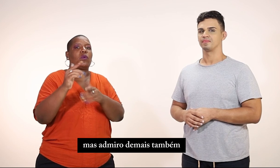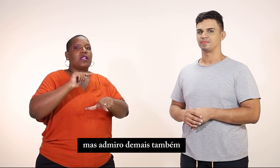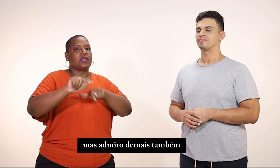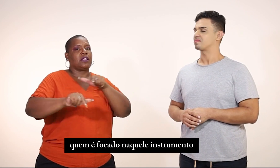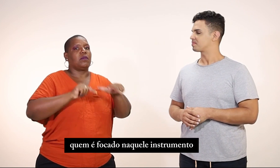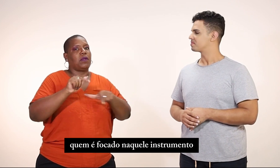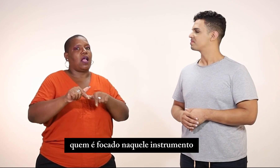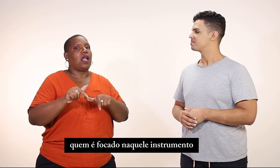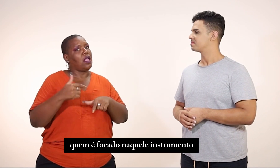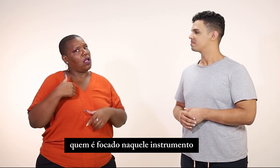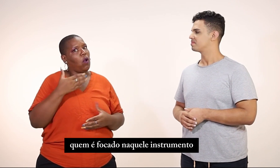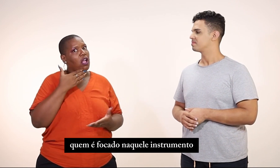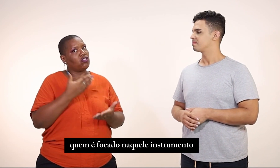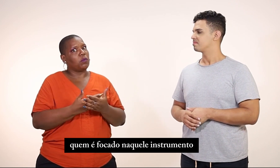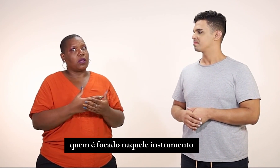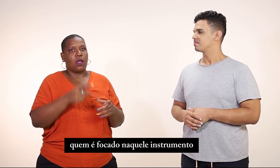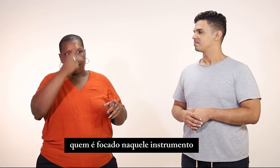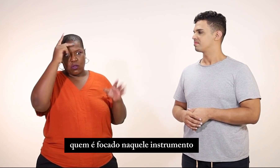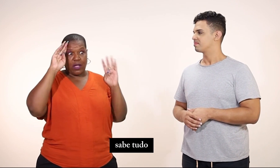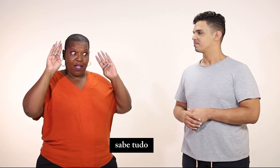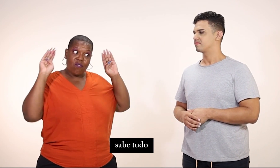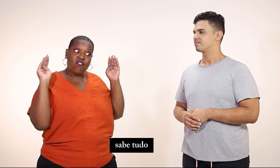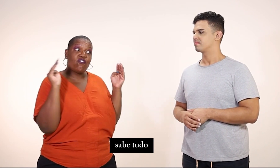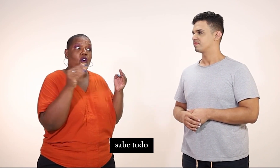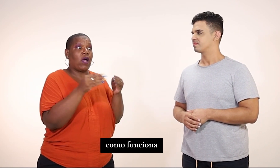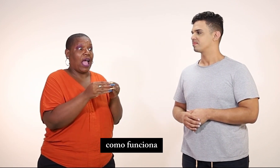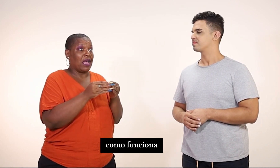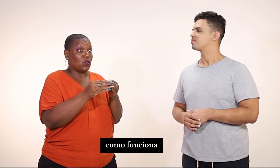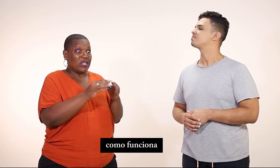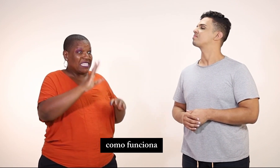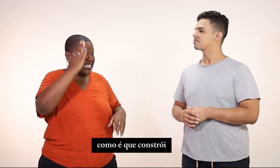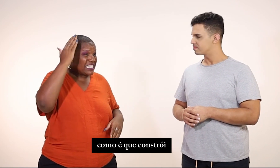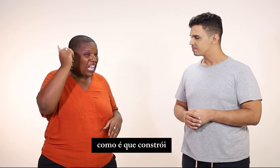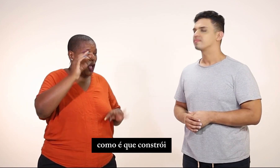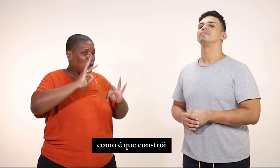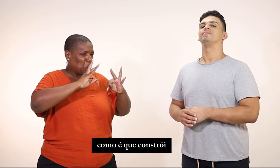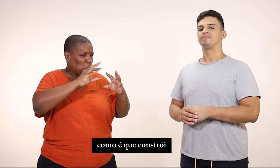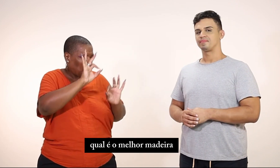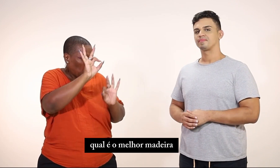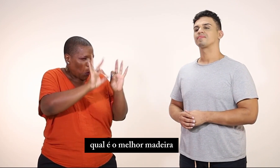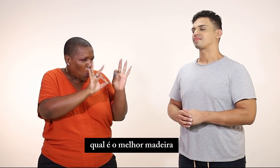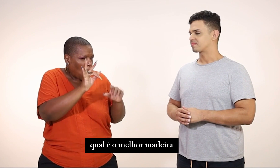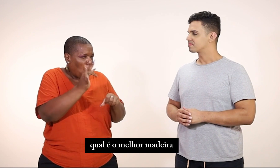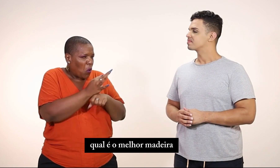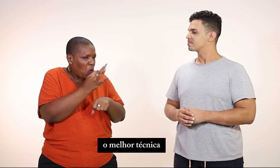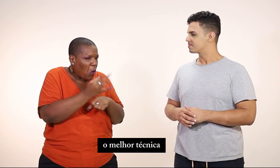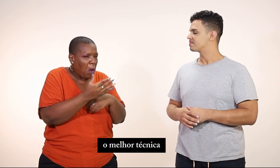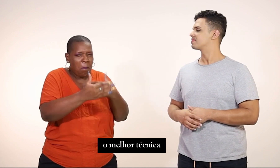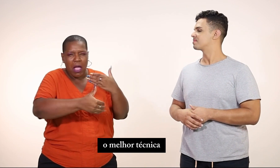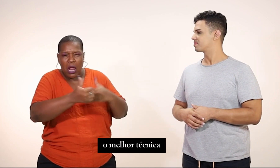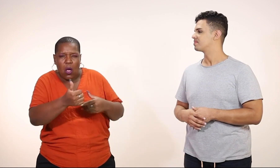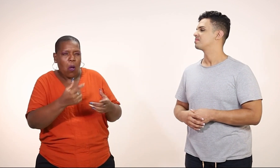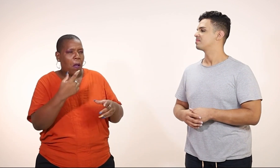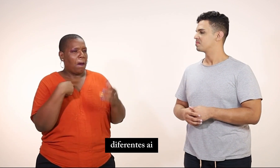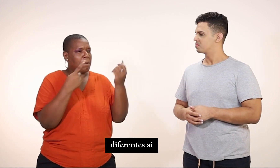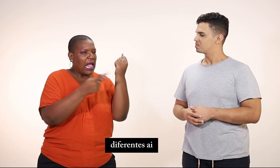também quem é focado naquele instrumento, sabe tudo como funciona, como é que constrói, qual é a melhor madeira, a melhor técnica,